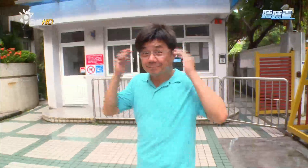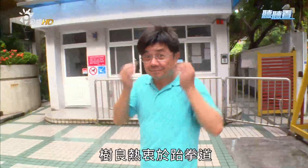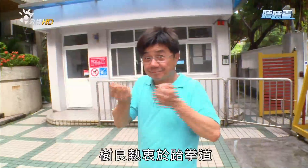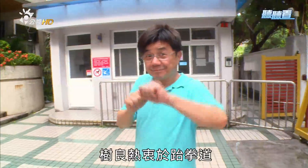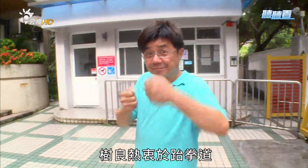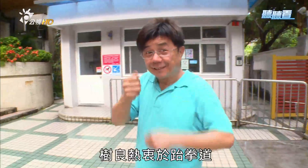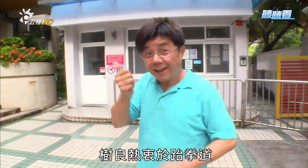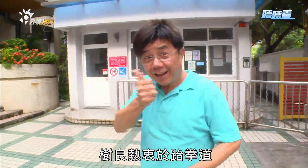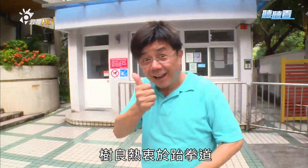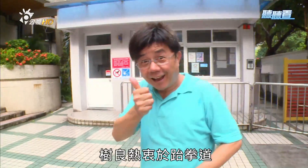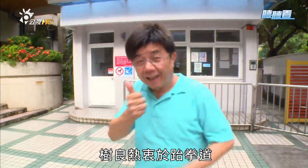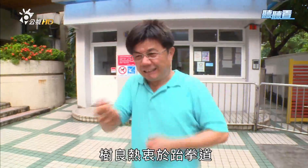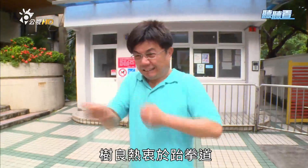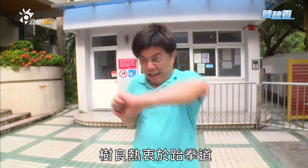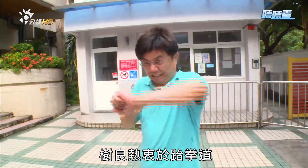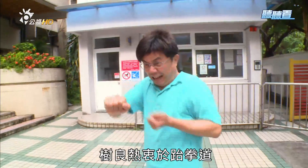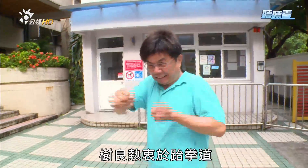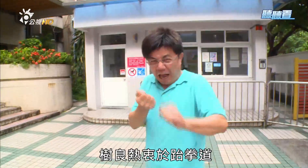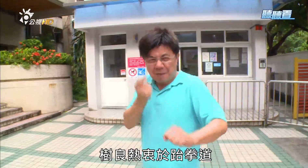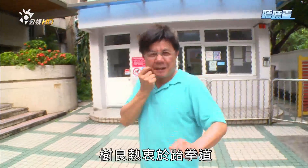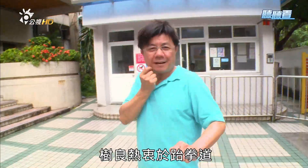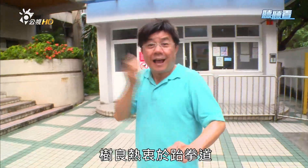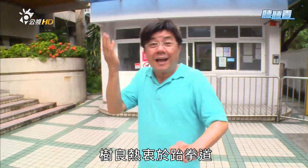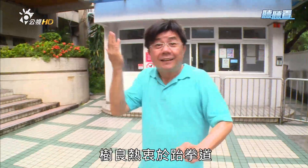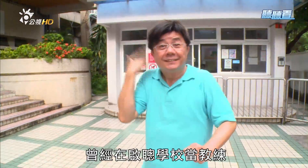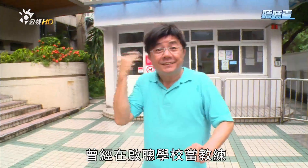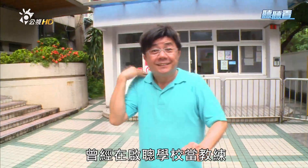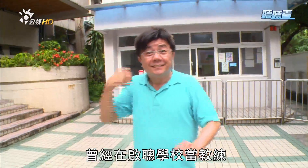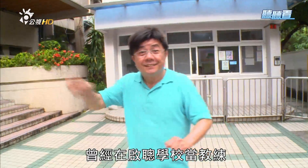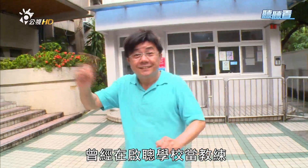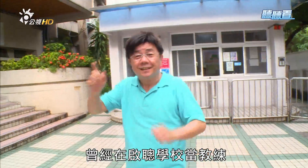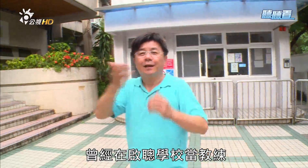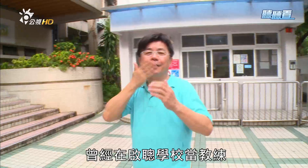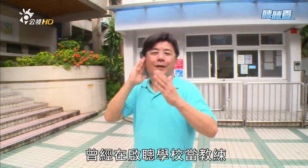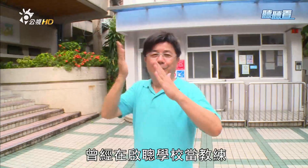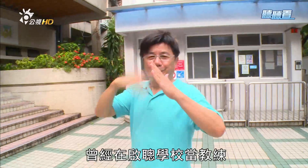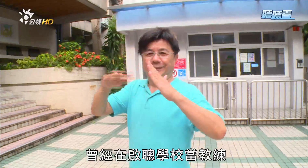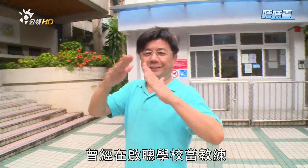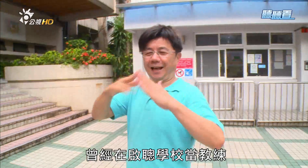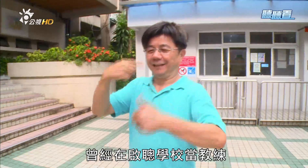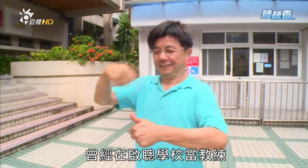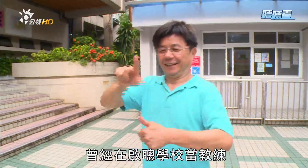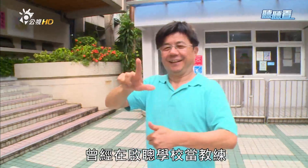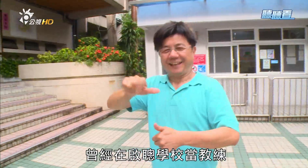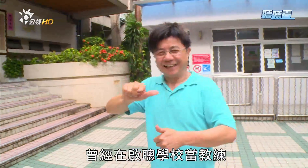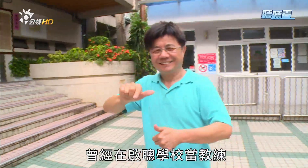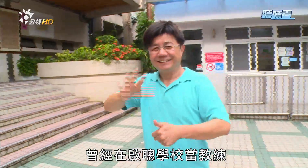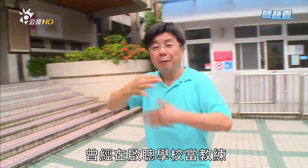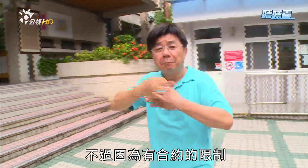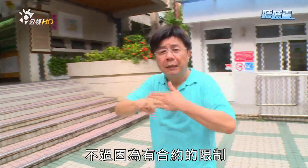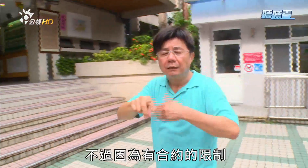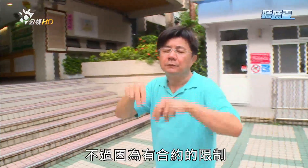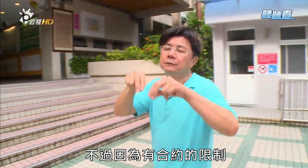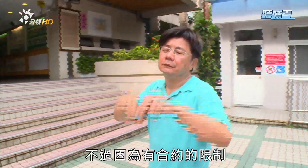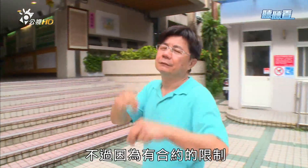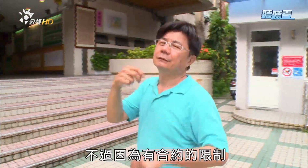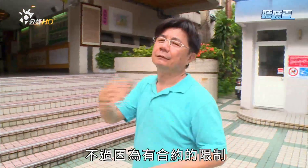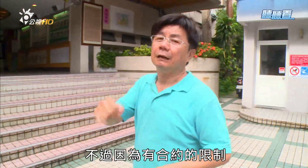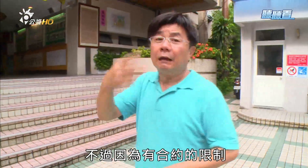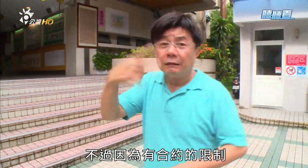树良呢，热衷于跆拳道，曾经在启聪学校当教练。不过啊，因为有合约